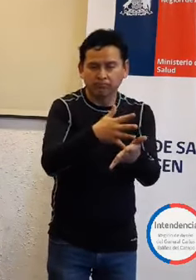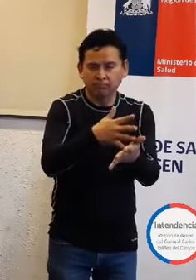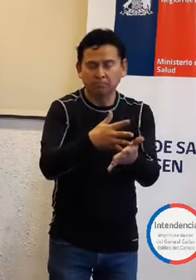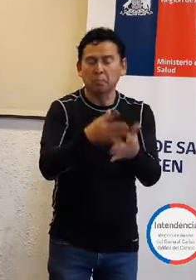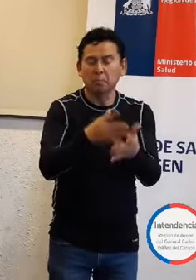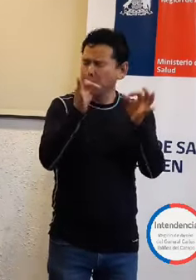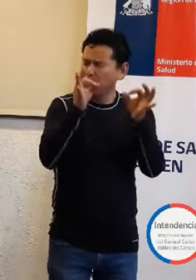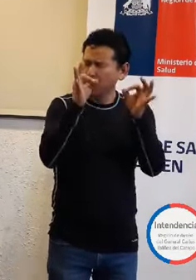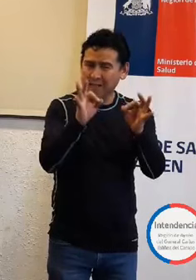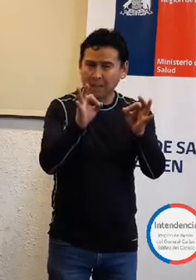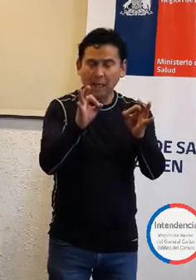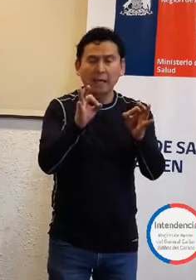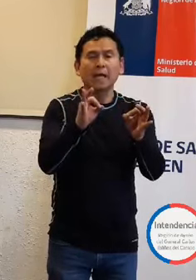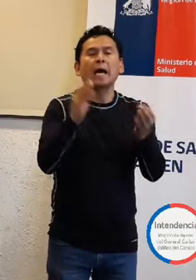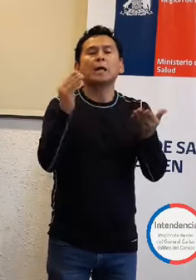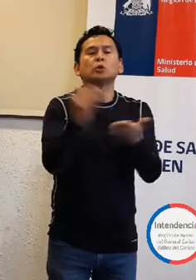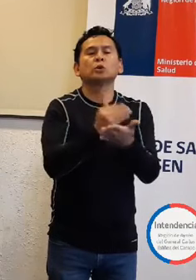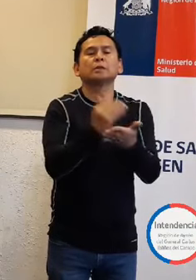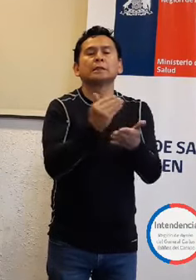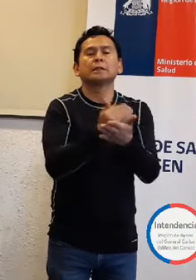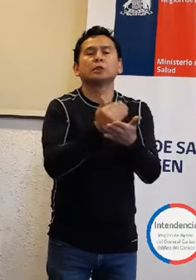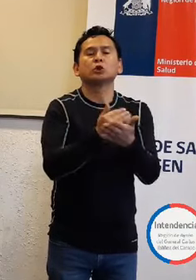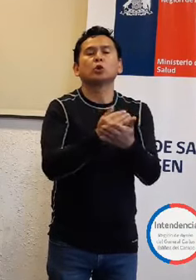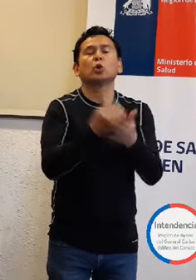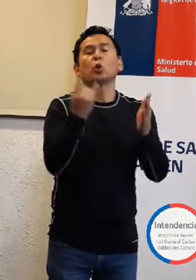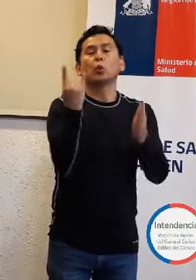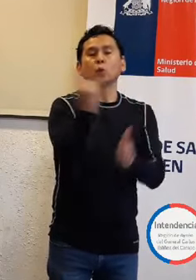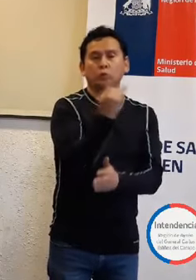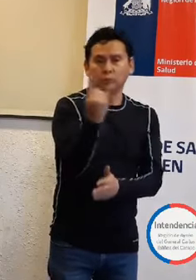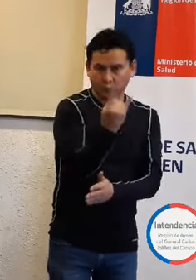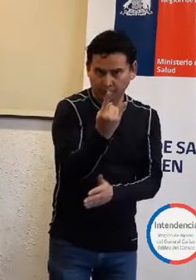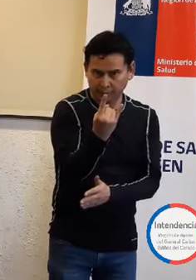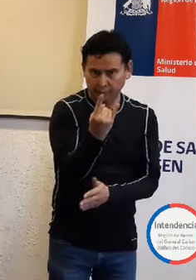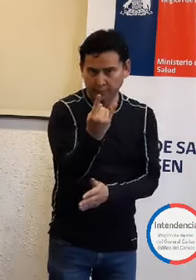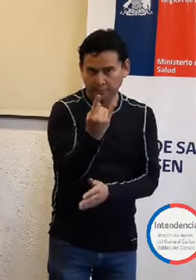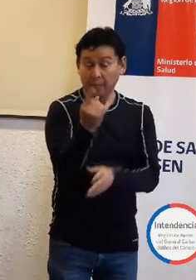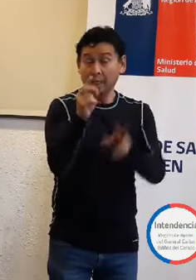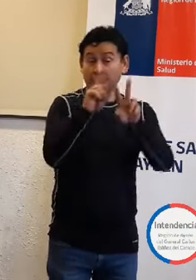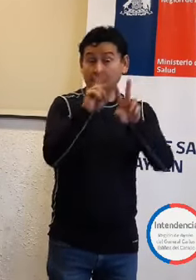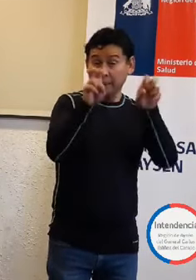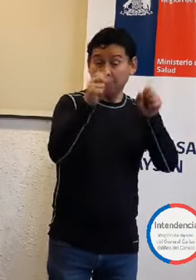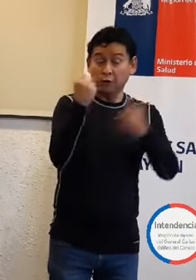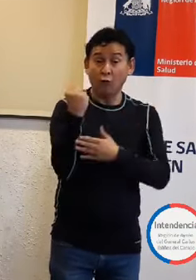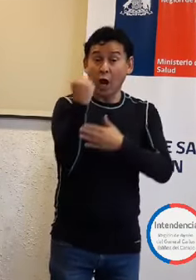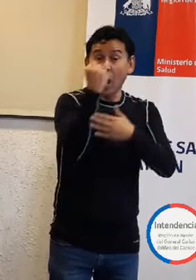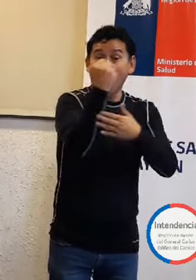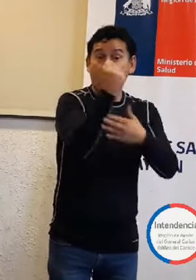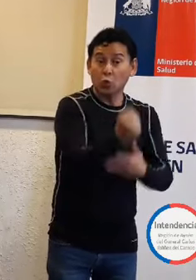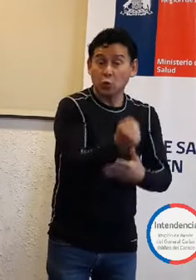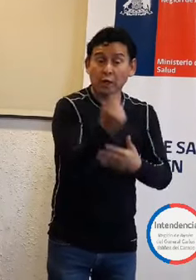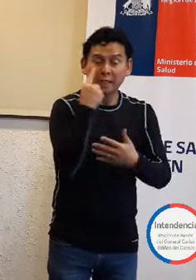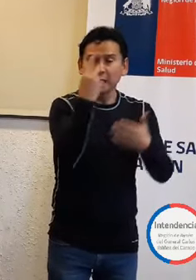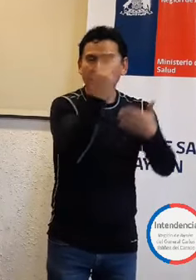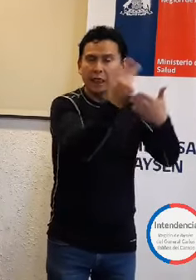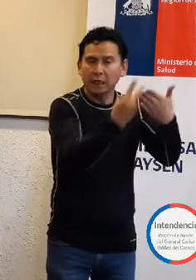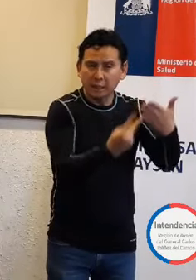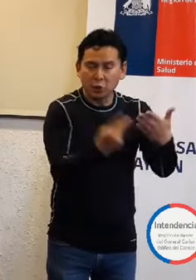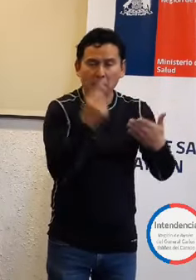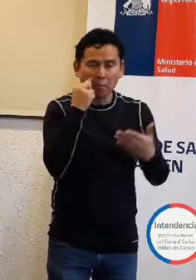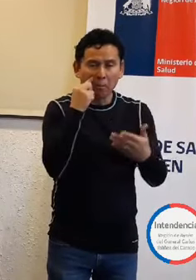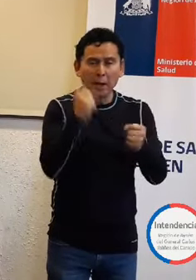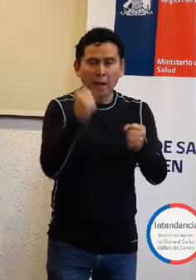específicamente al ingreso familiar de emergencia. Este, que fue una ayuda que se diseñó para poder